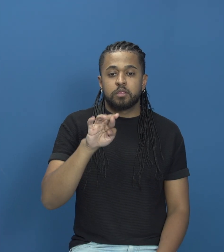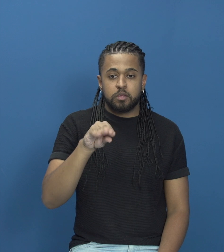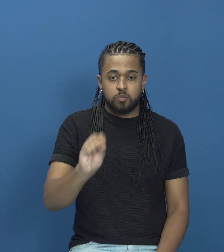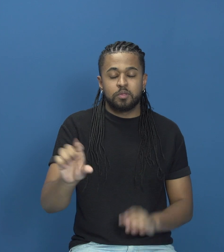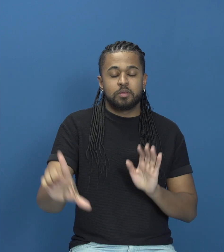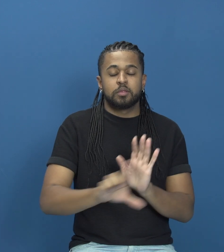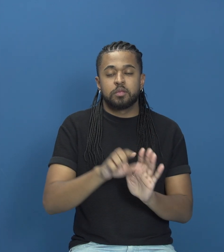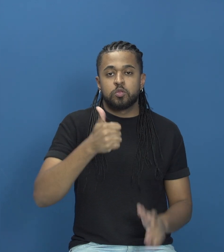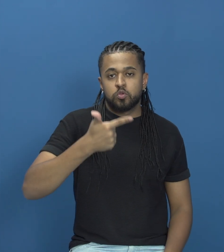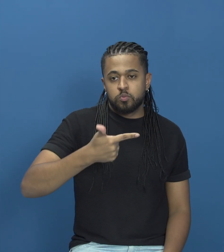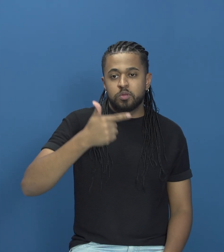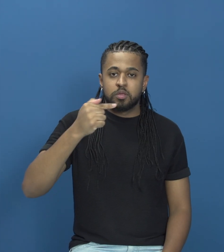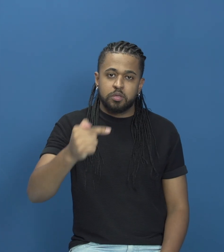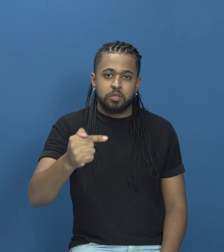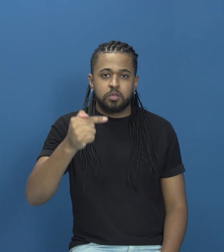Lei